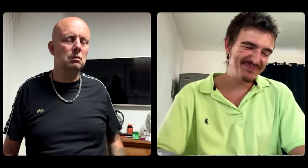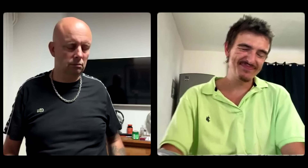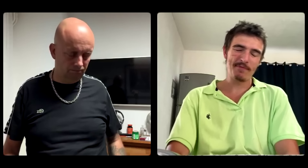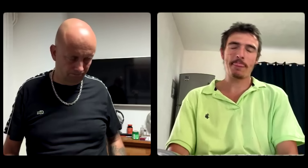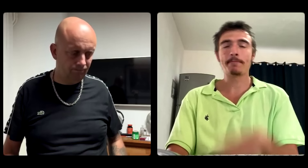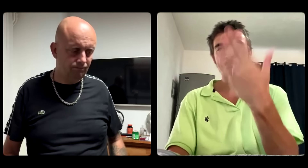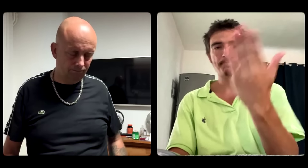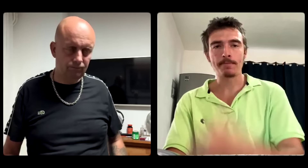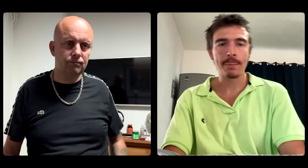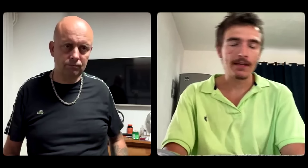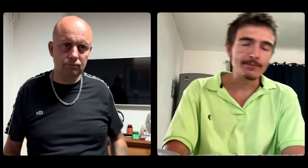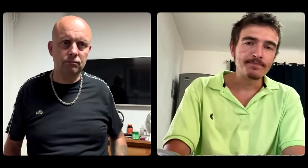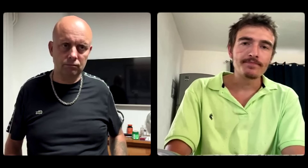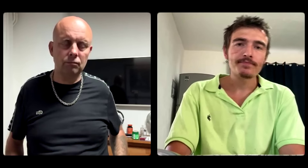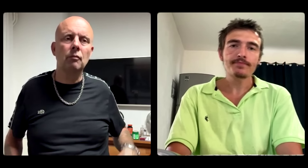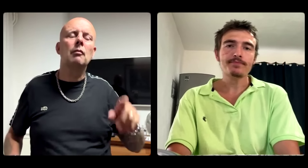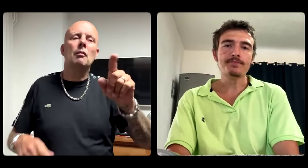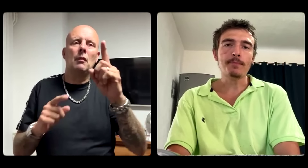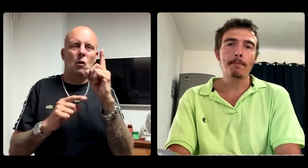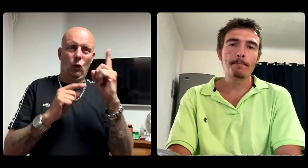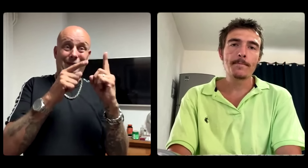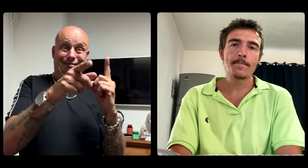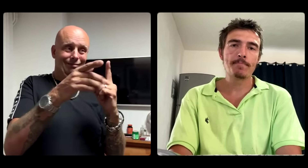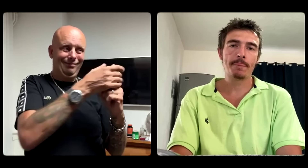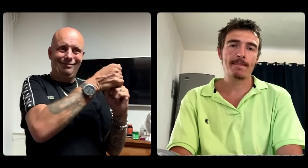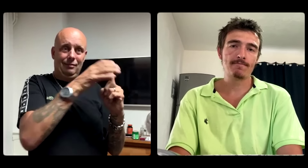Nee, maar wat ga je dan doen?